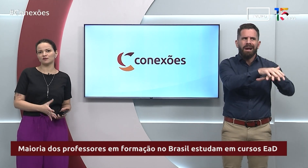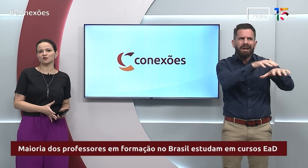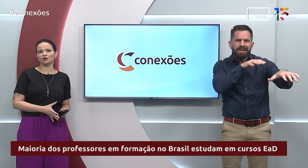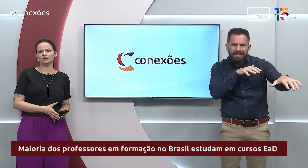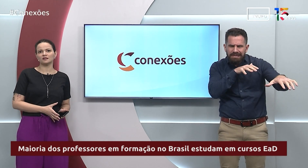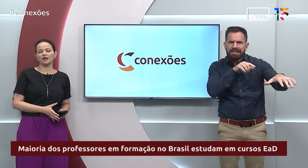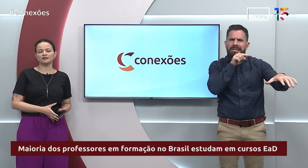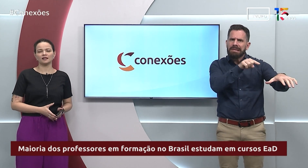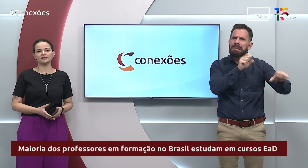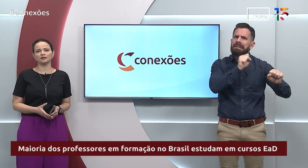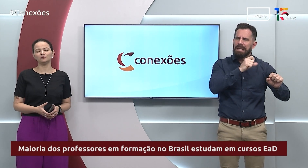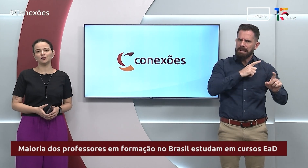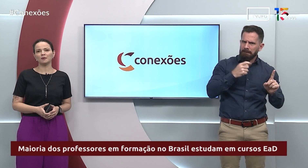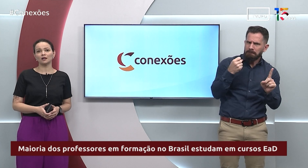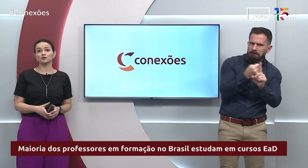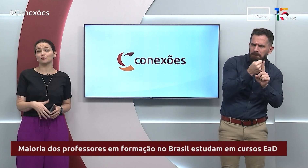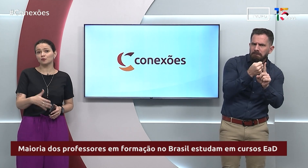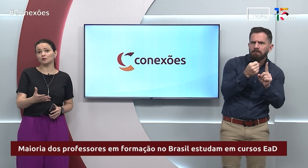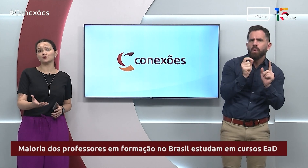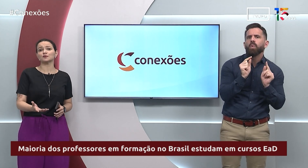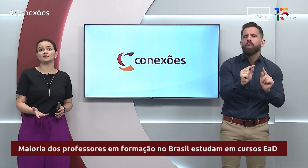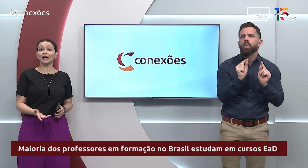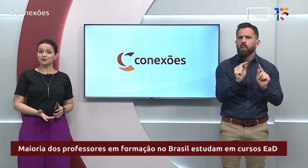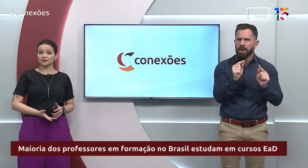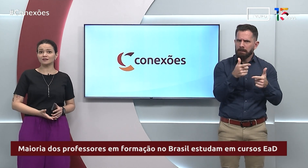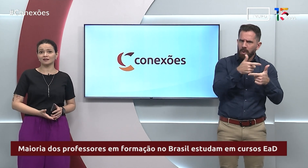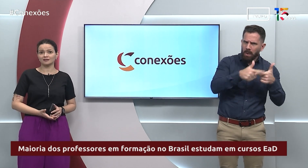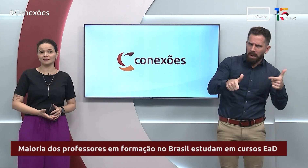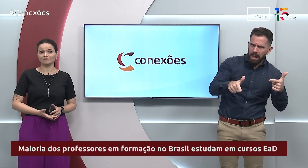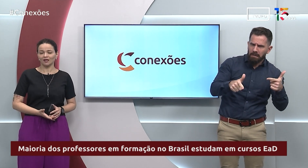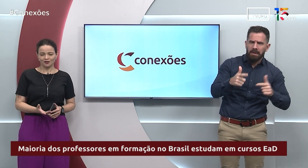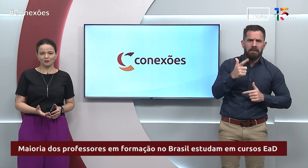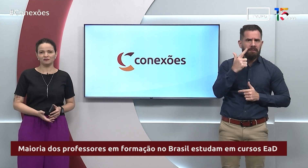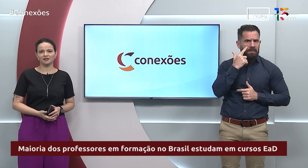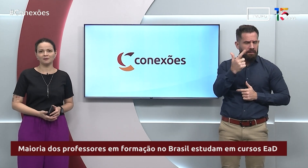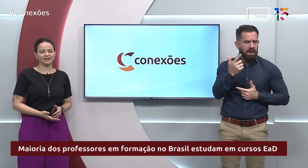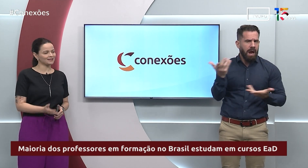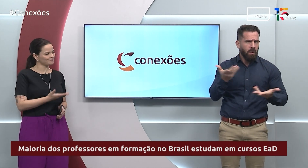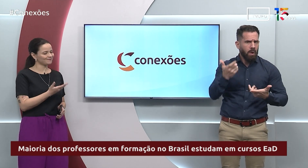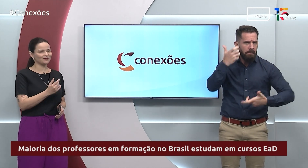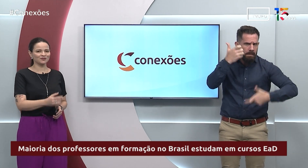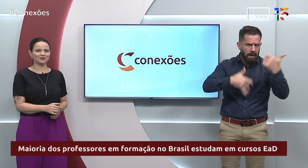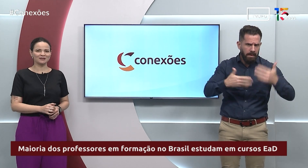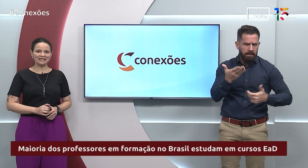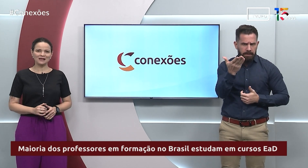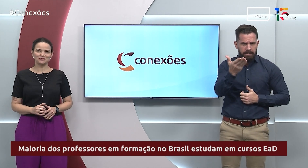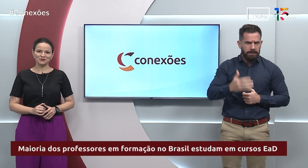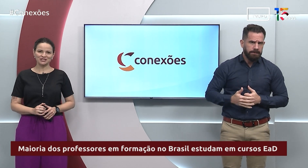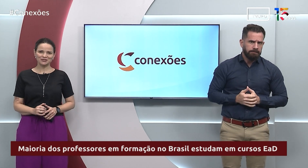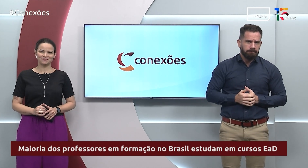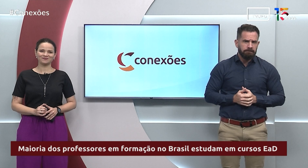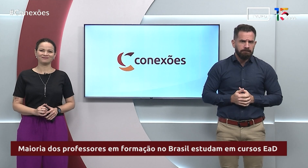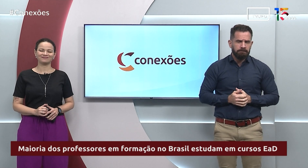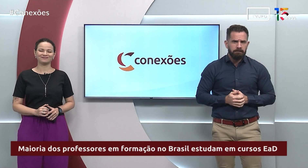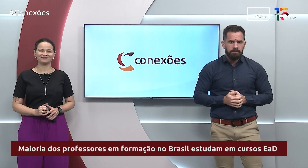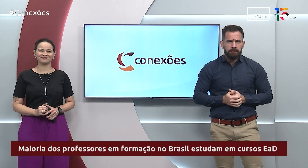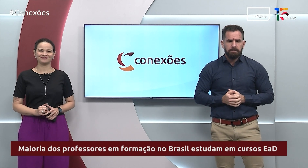tantos professores estarem sendo formados por cursos à distância. Confira mais no nosso material de